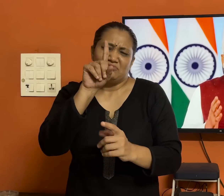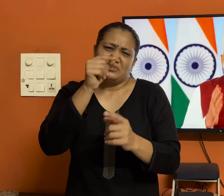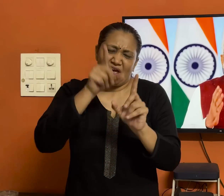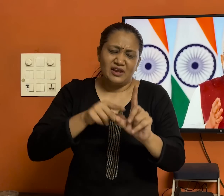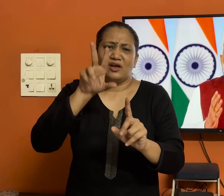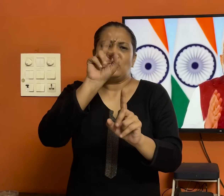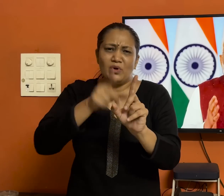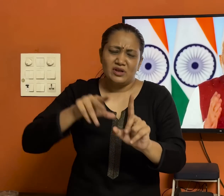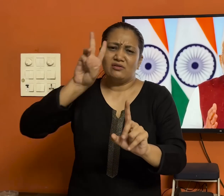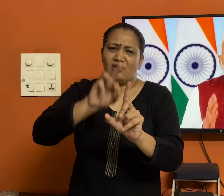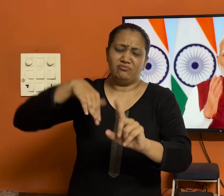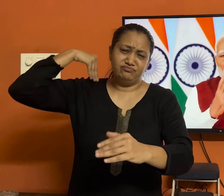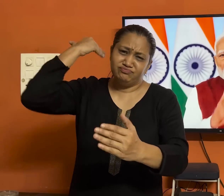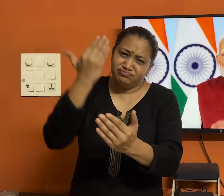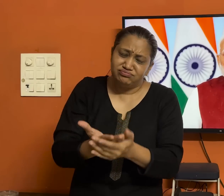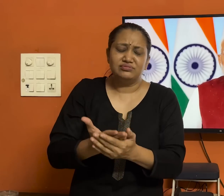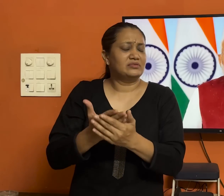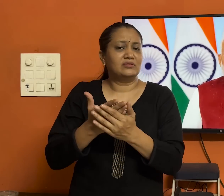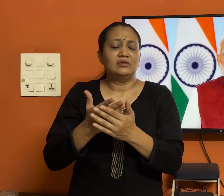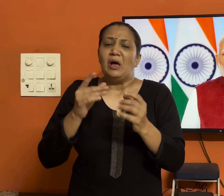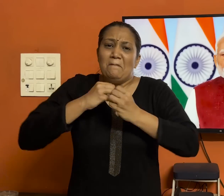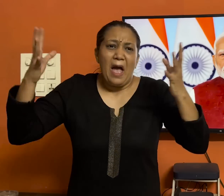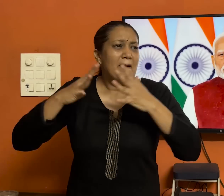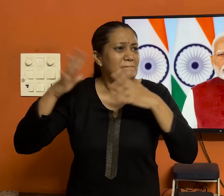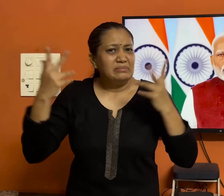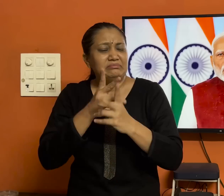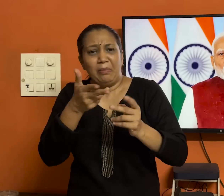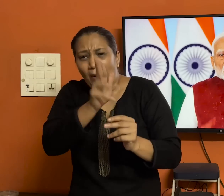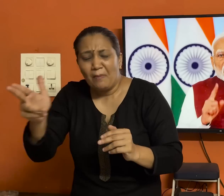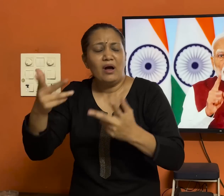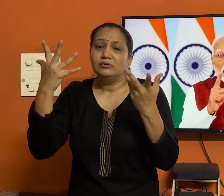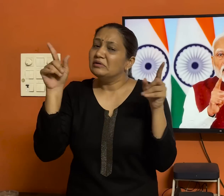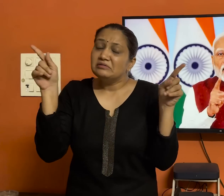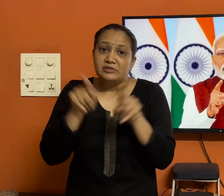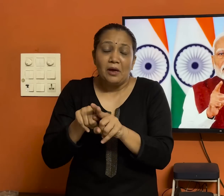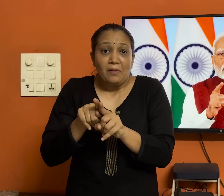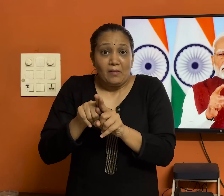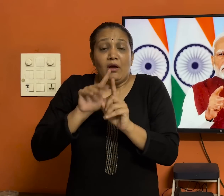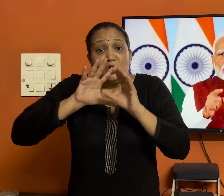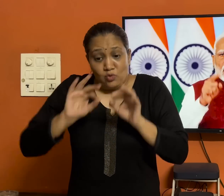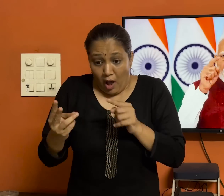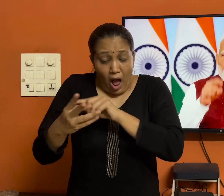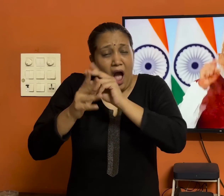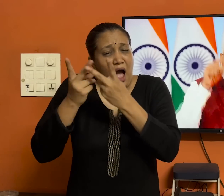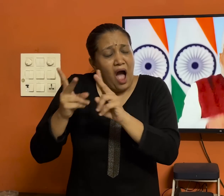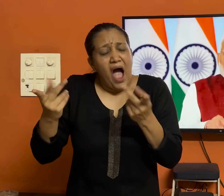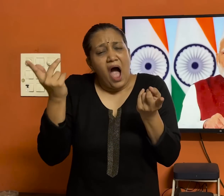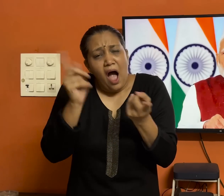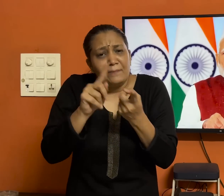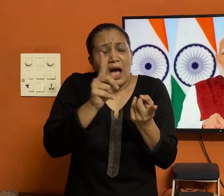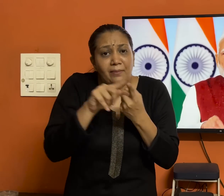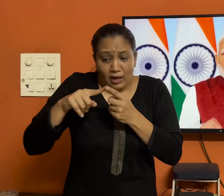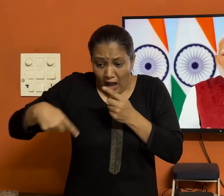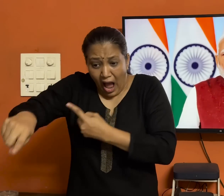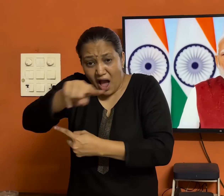बड़े बड़े आतंकी हमले हुए हैं, उन सबके साथ कहीं ना कहीं